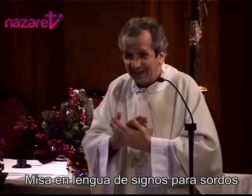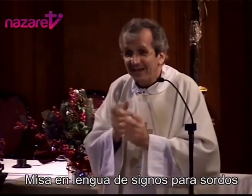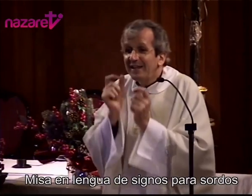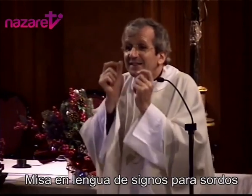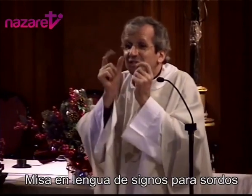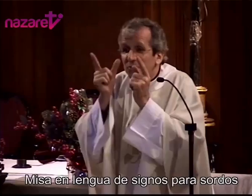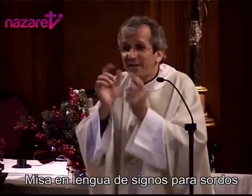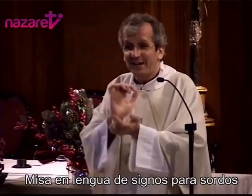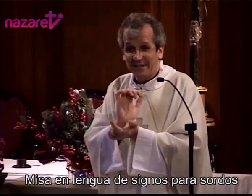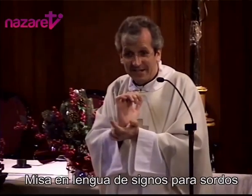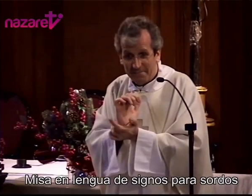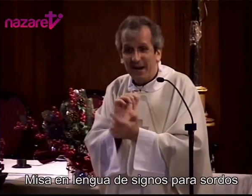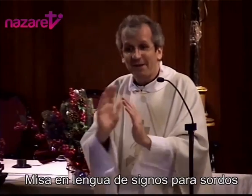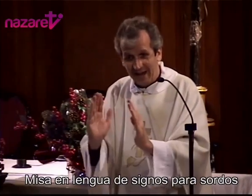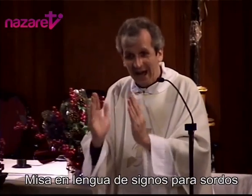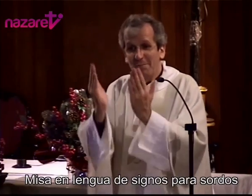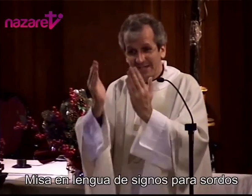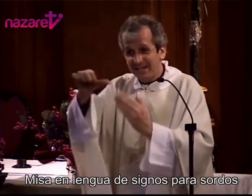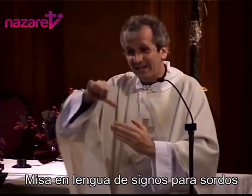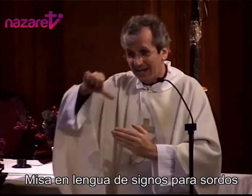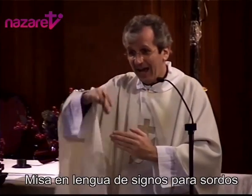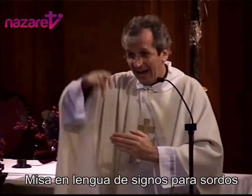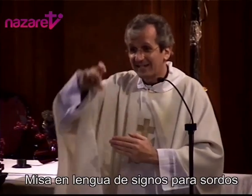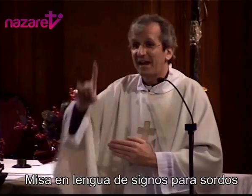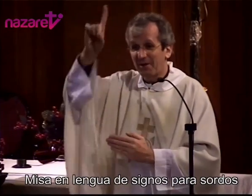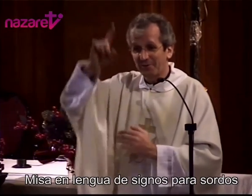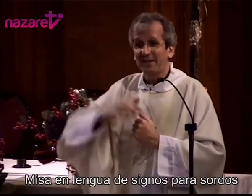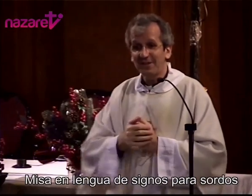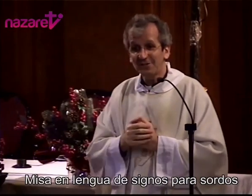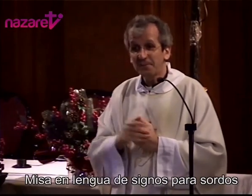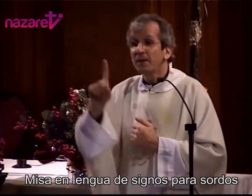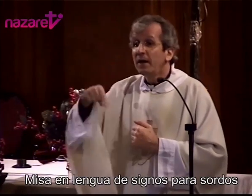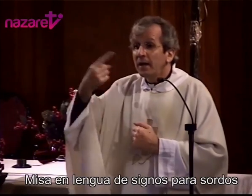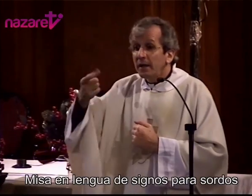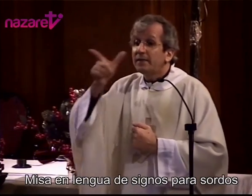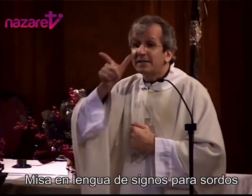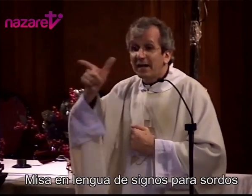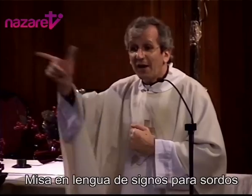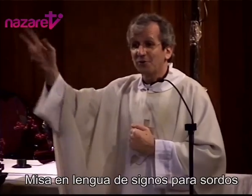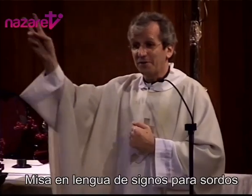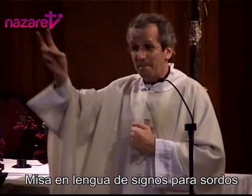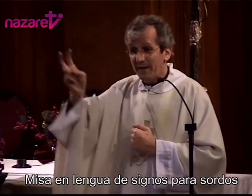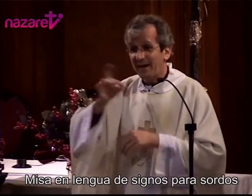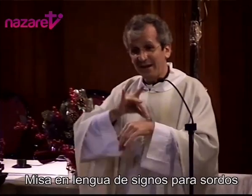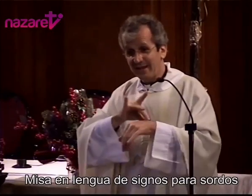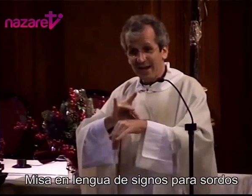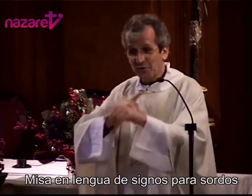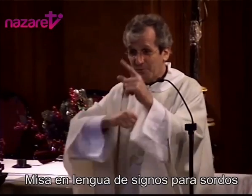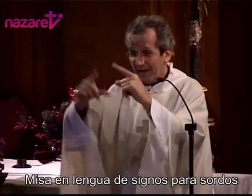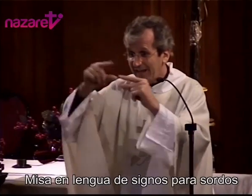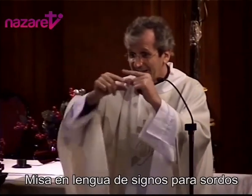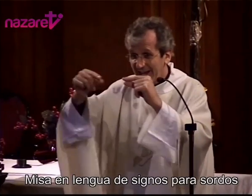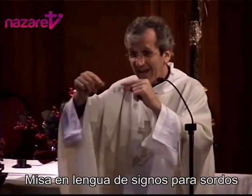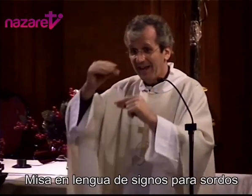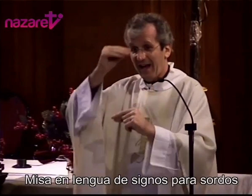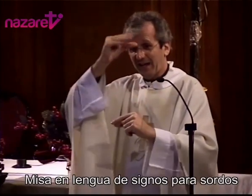voluntad descubrían y esperaban al Mesías, al Salvador de Dios. Desde lejos vienen, guiados por